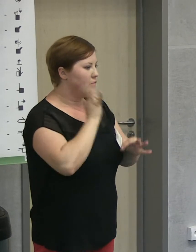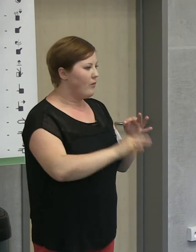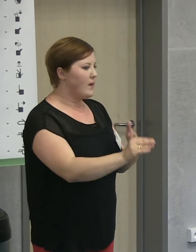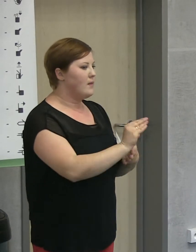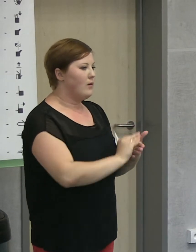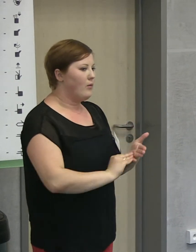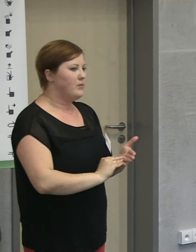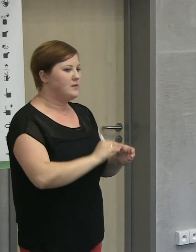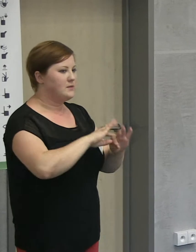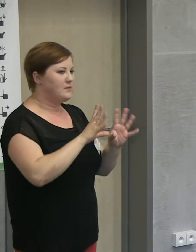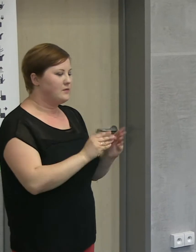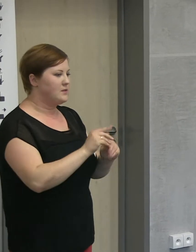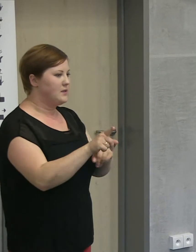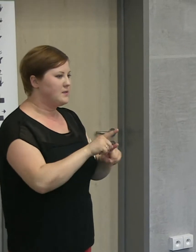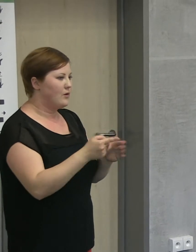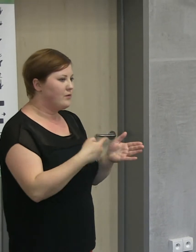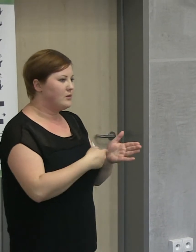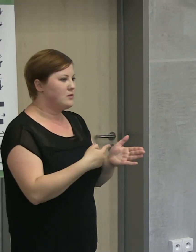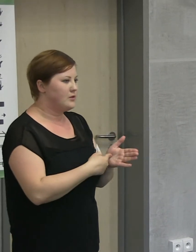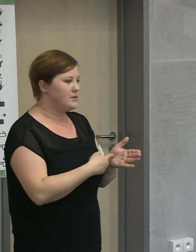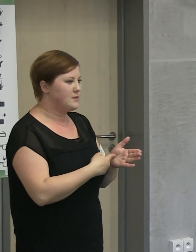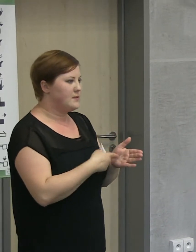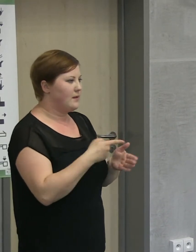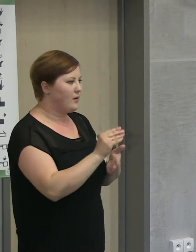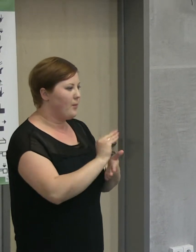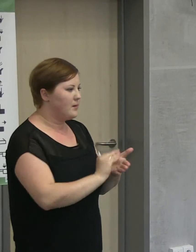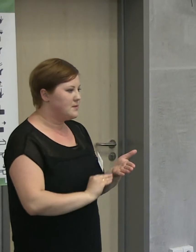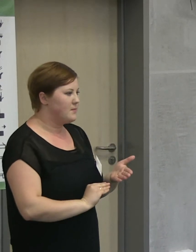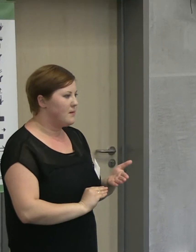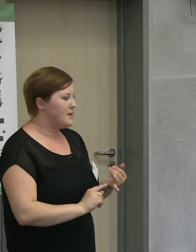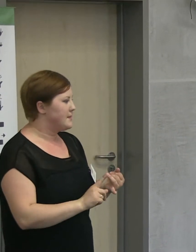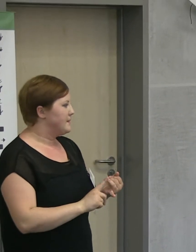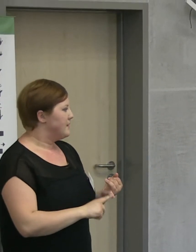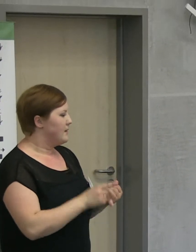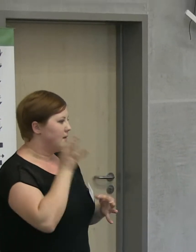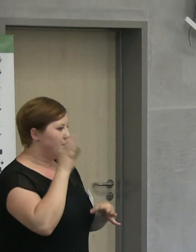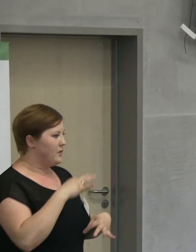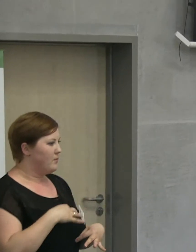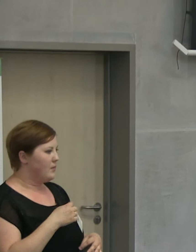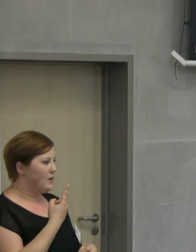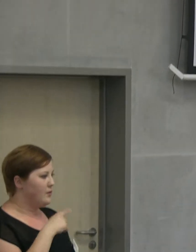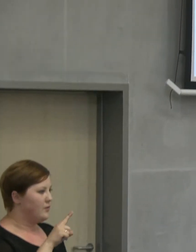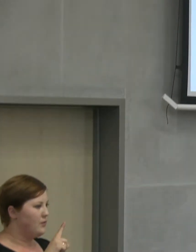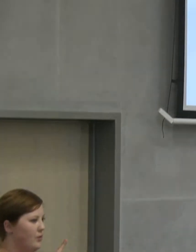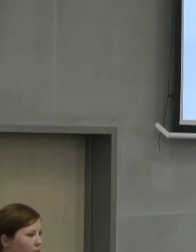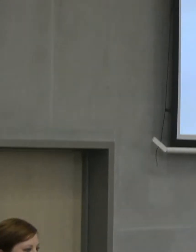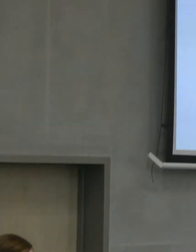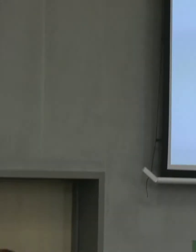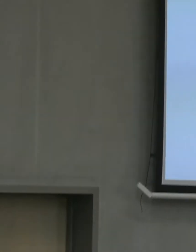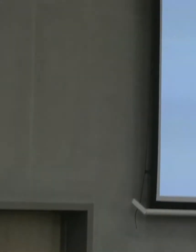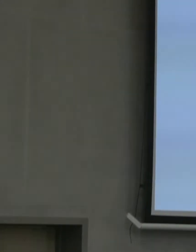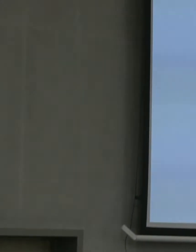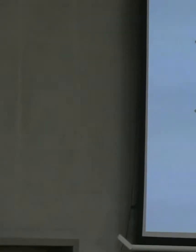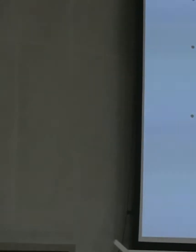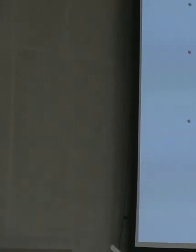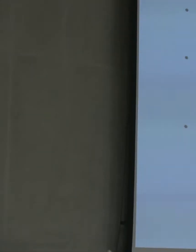opis wszystkich znaków dotyczących tego pisma, i pani Lucyna Dugołęcka, która